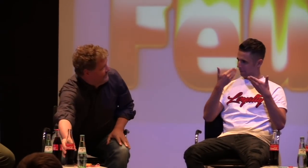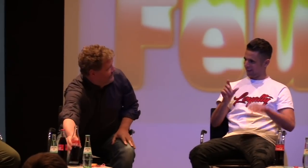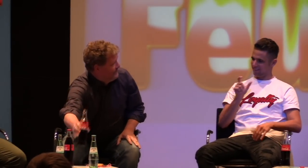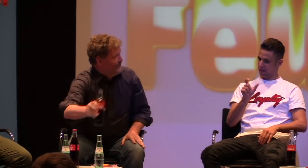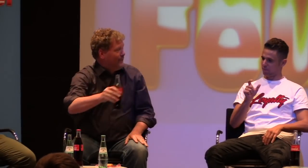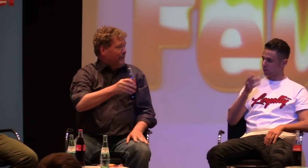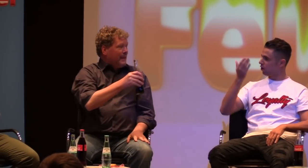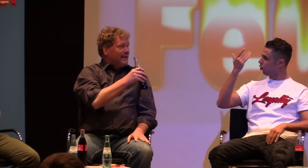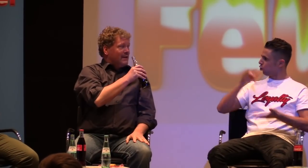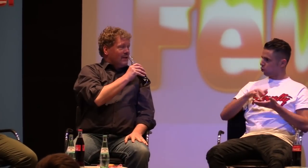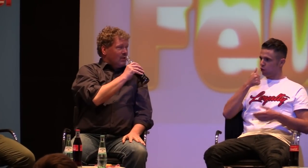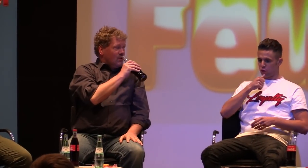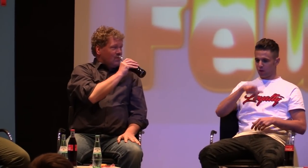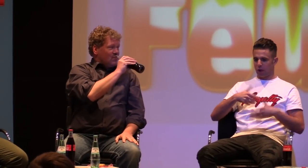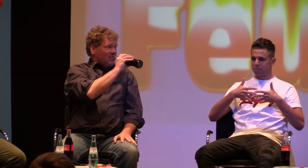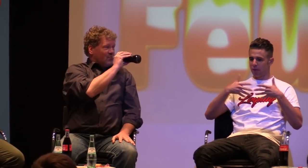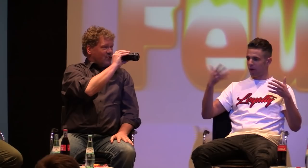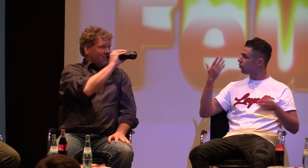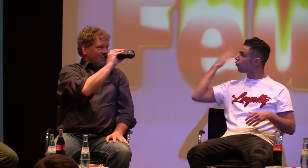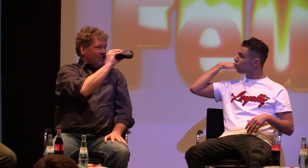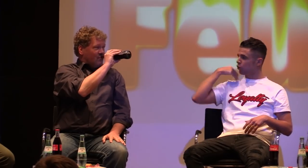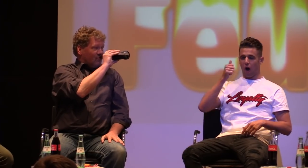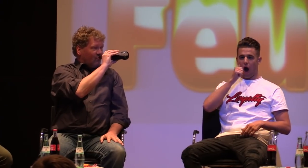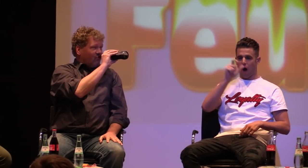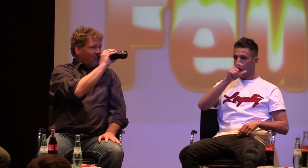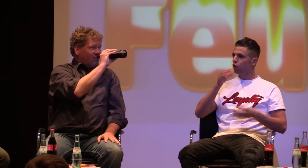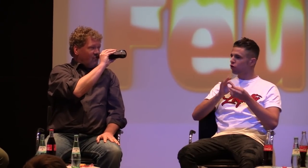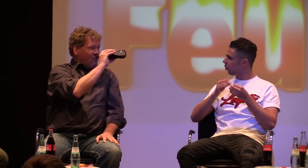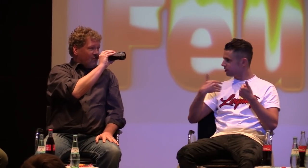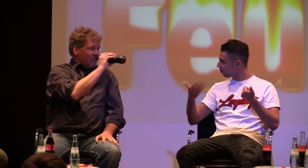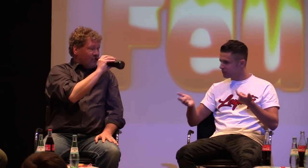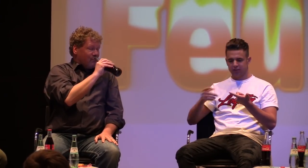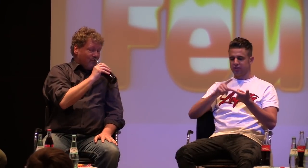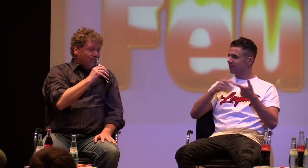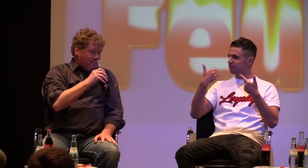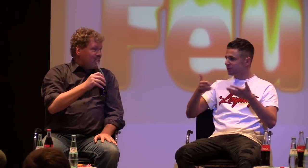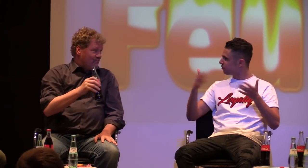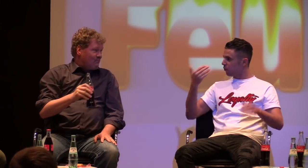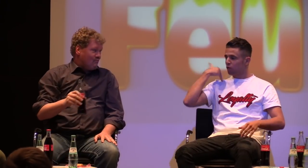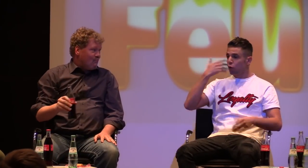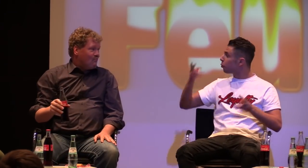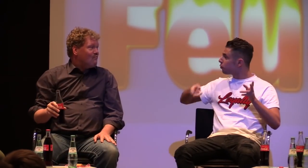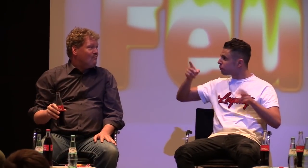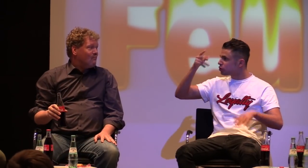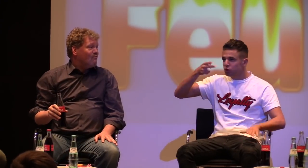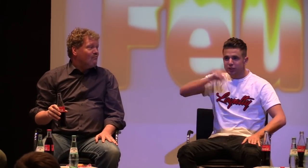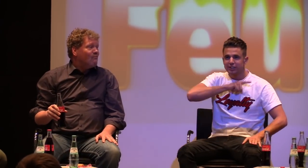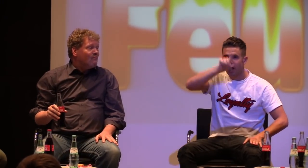Und ich würde halt Bequemlichkeit einfach nochmal in den Raum werfen. Es ist ja nun mal so. Früher gab es eben diese ganzen Alternativen